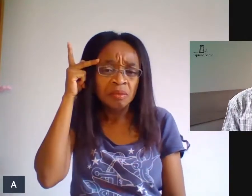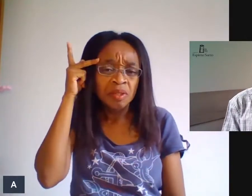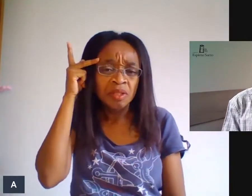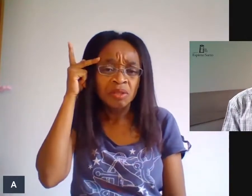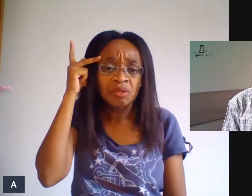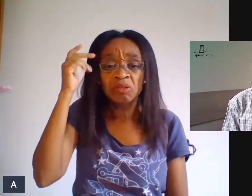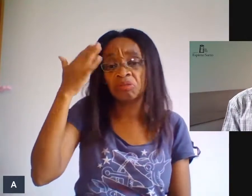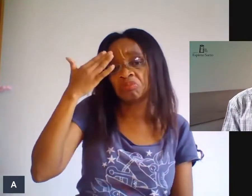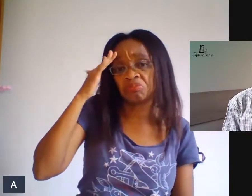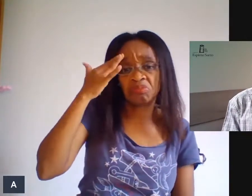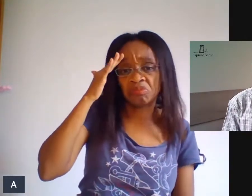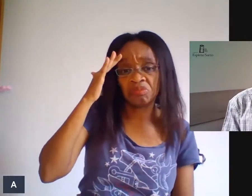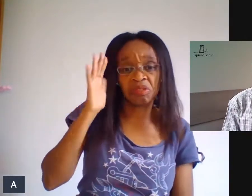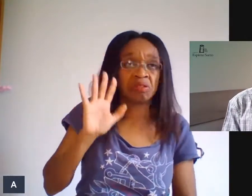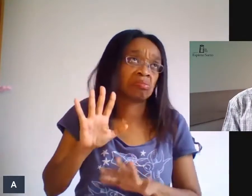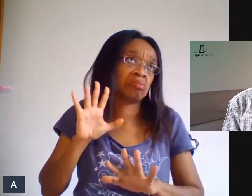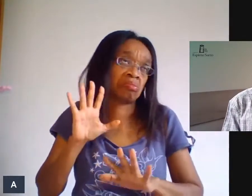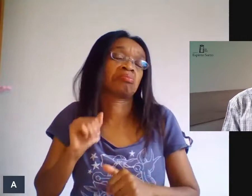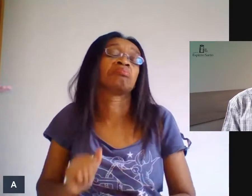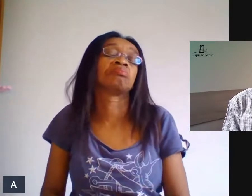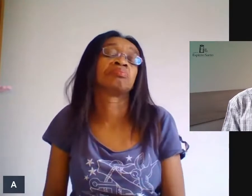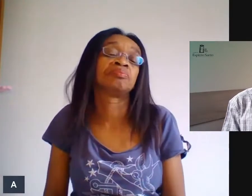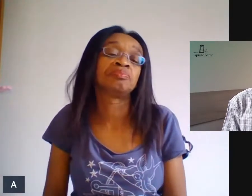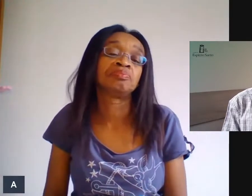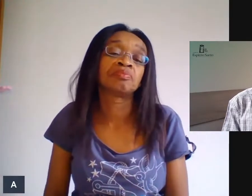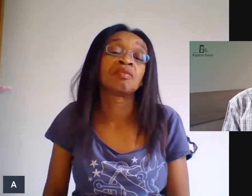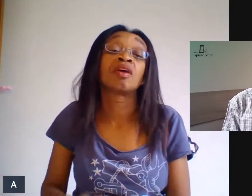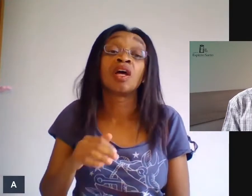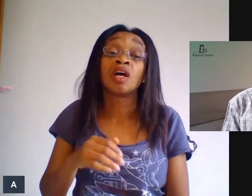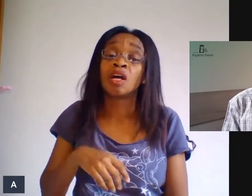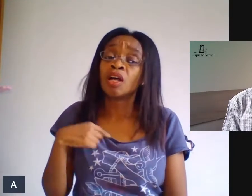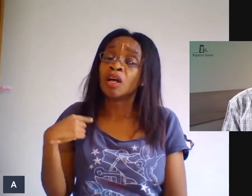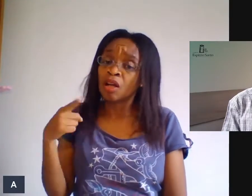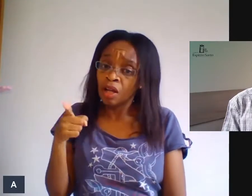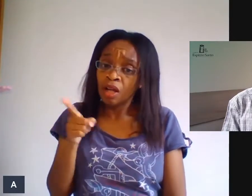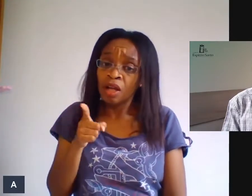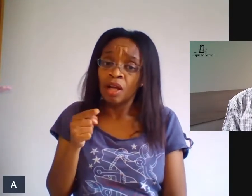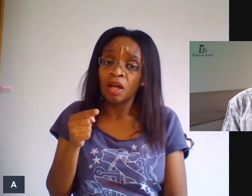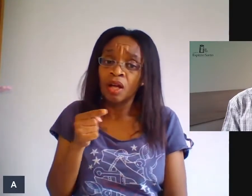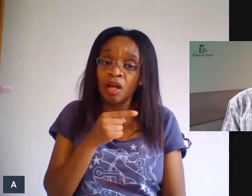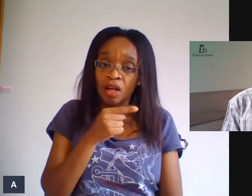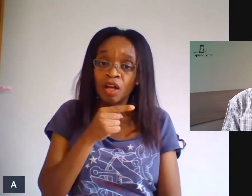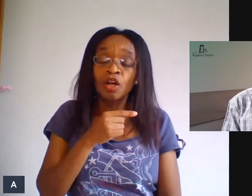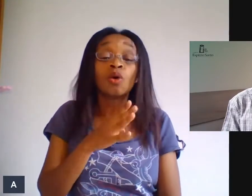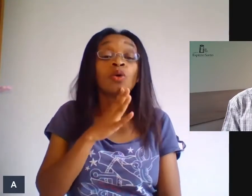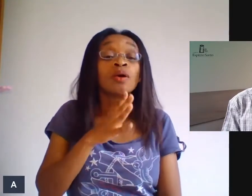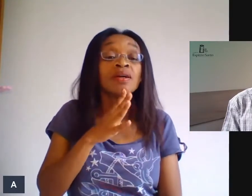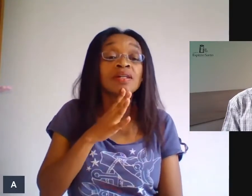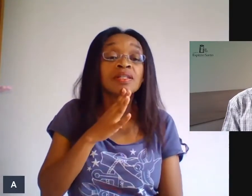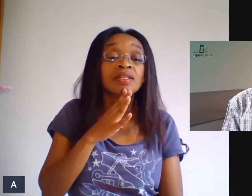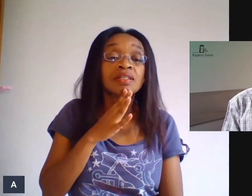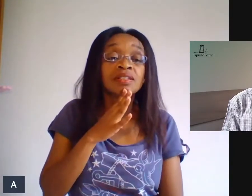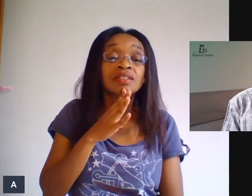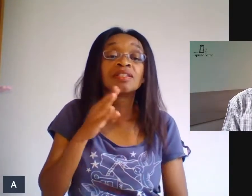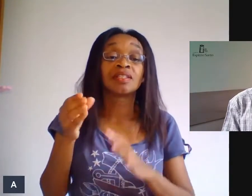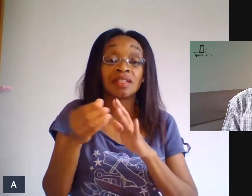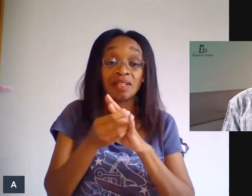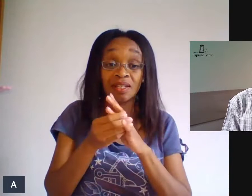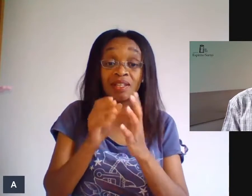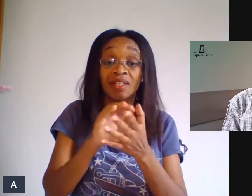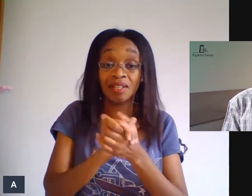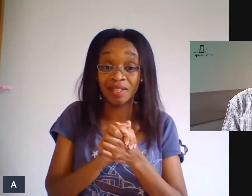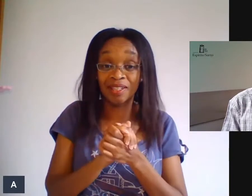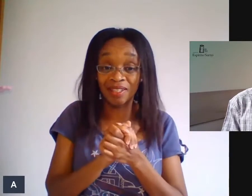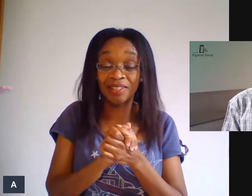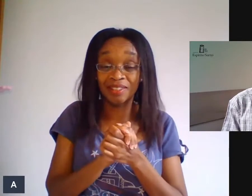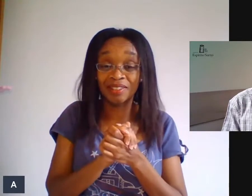as pessoas que vão se casar, né? A gente conhece casais, graças a Deus, felizmente, não